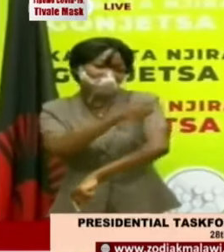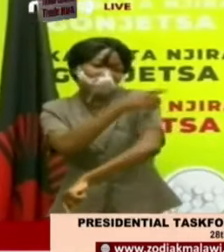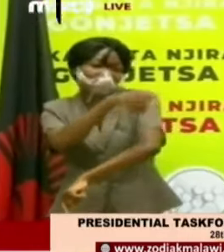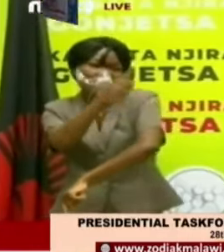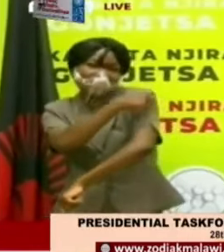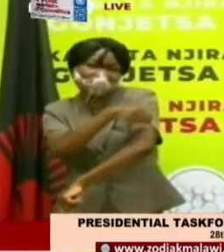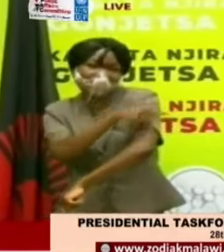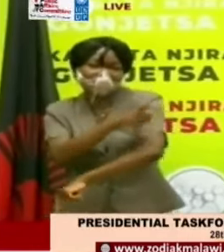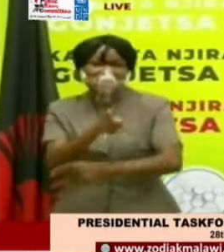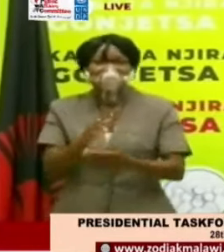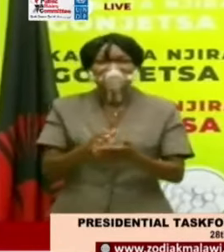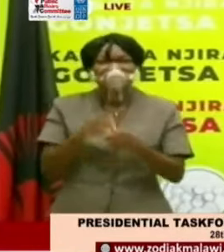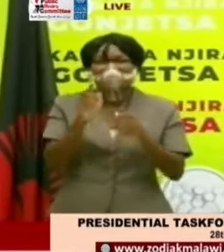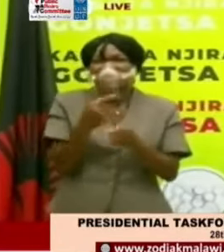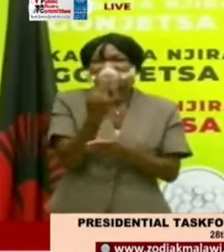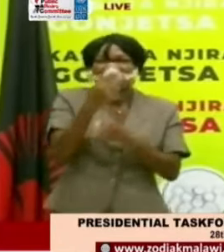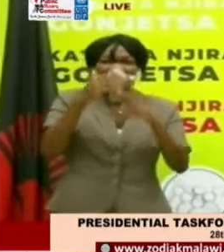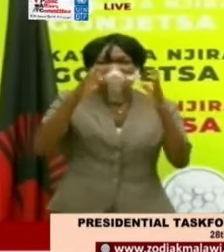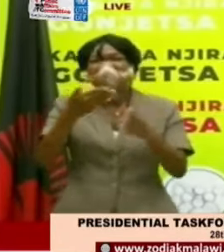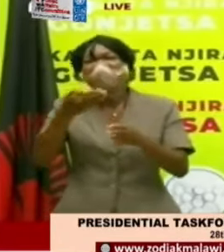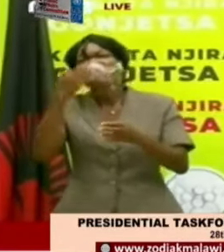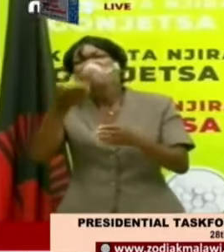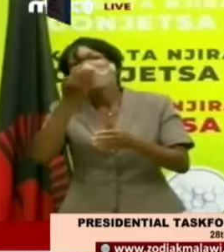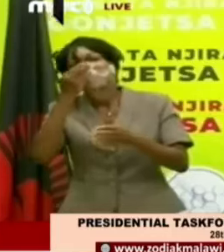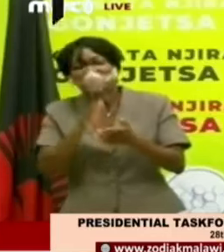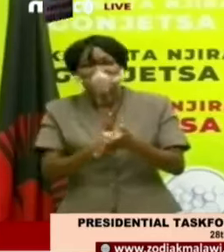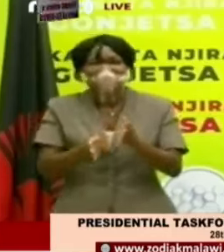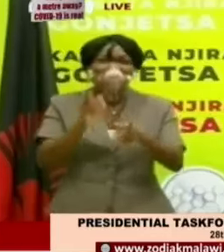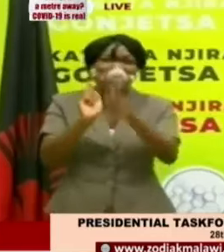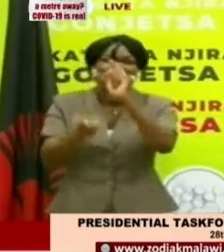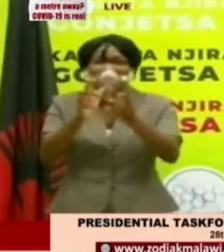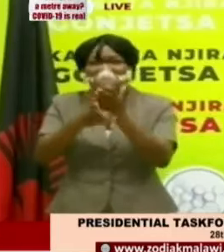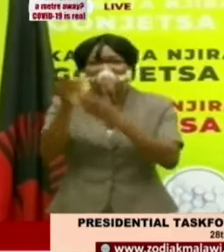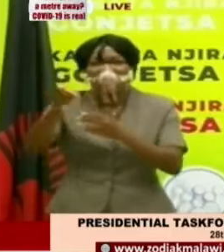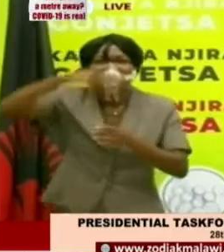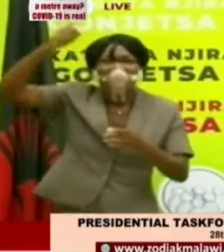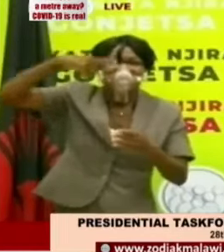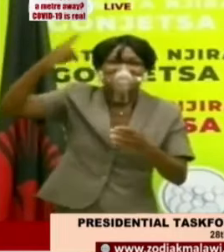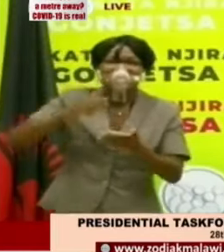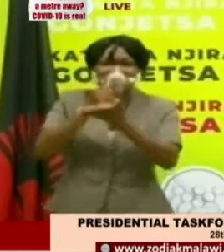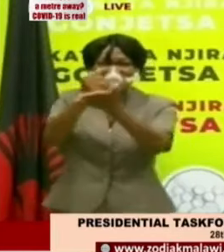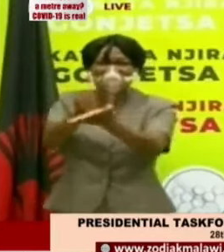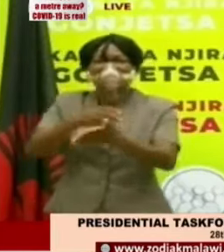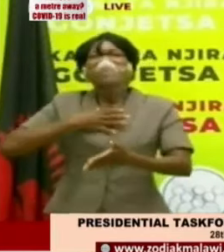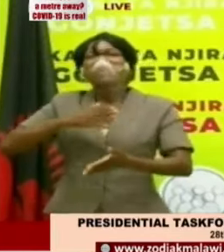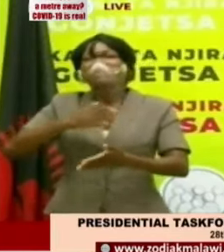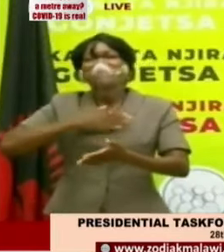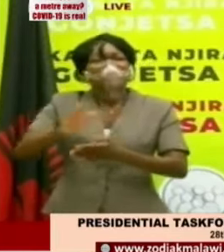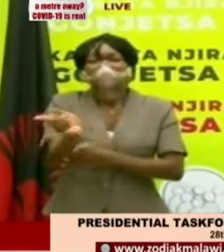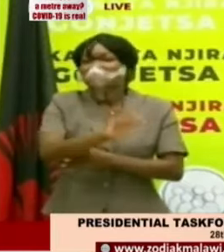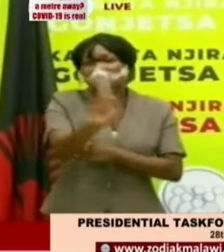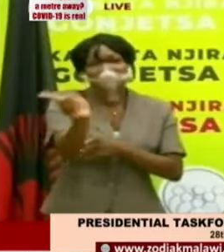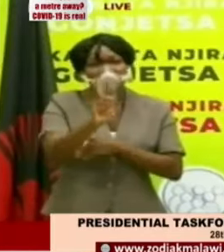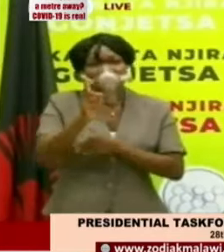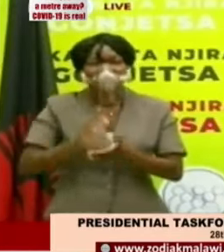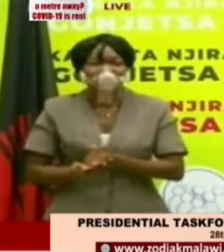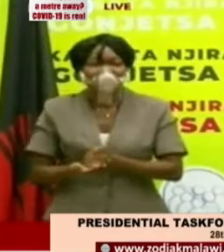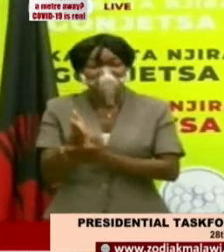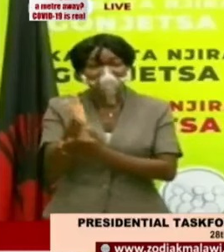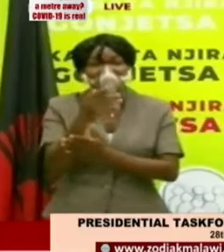kuchipatala izi zokuti tikhoza kuzichiza tokha kunyumba kapena kuthamanga kwagula oxygen ndi zonsetolozo nchifukwa chache mwina ndona ananena